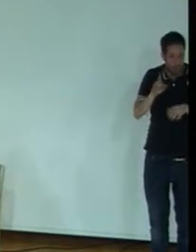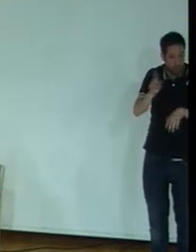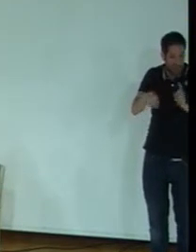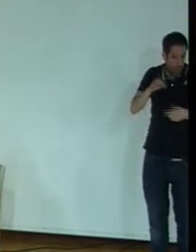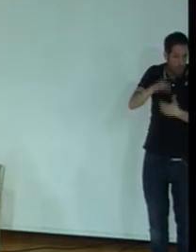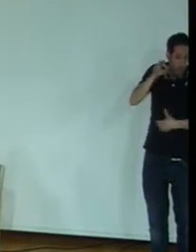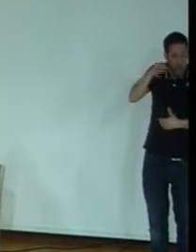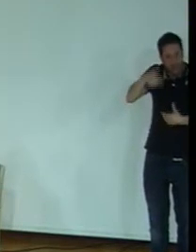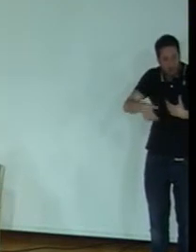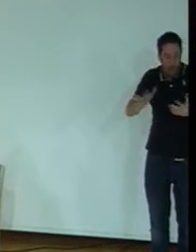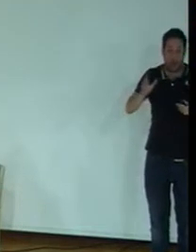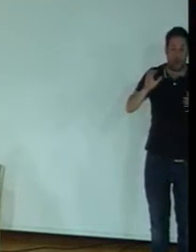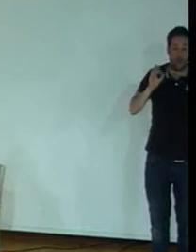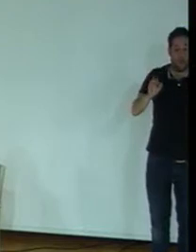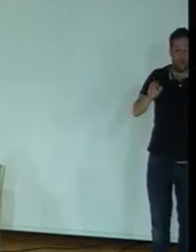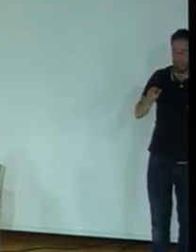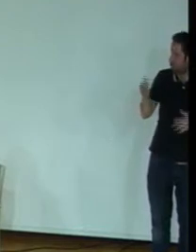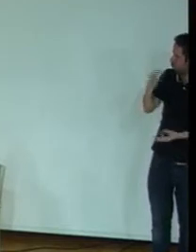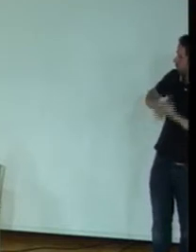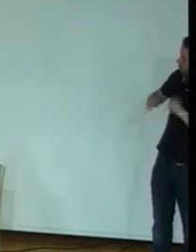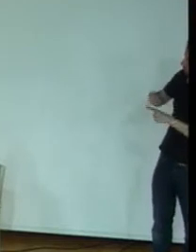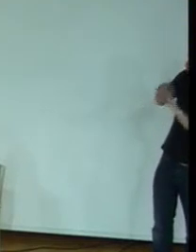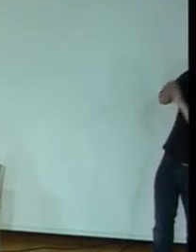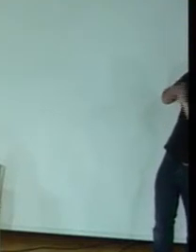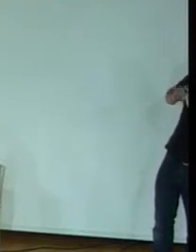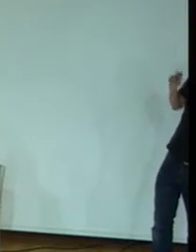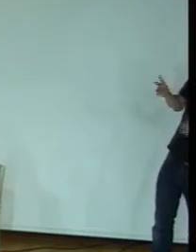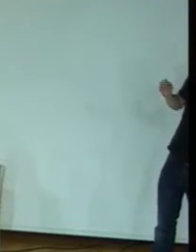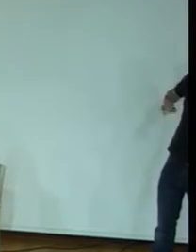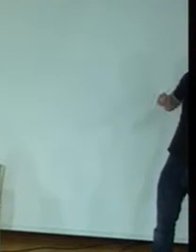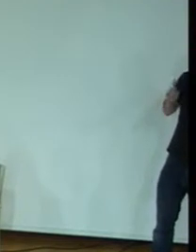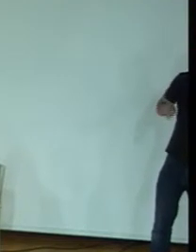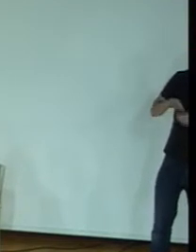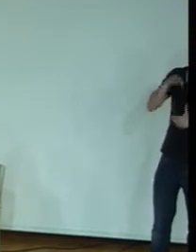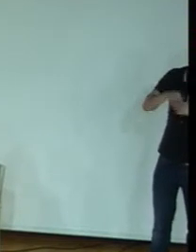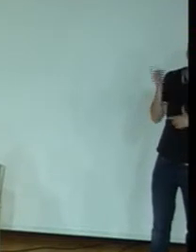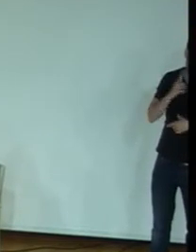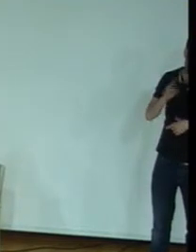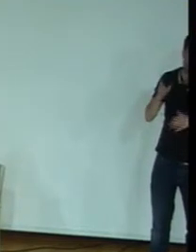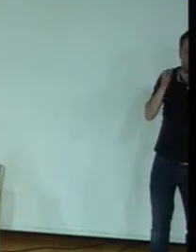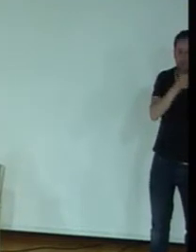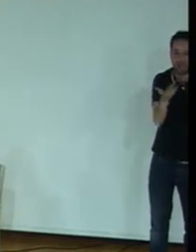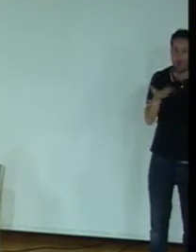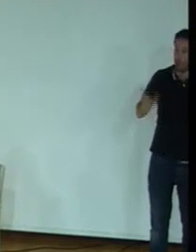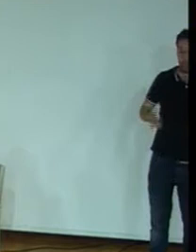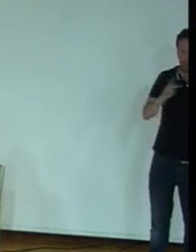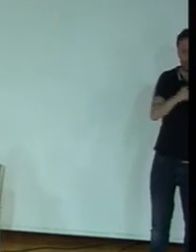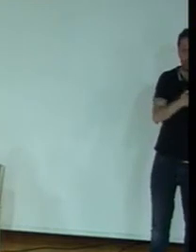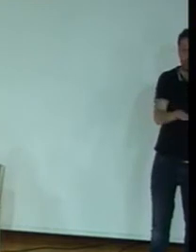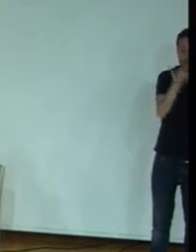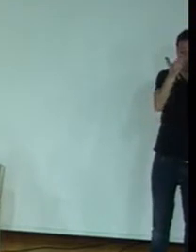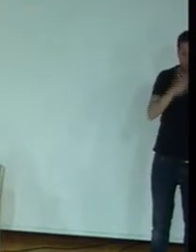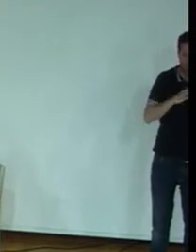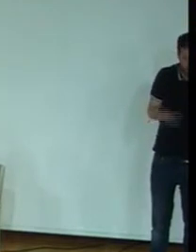un certain nombre de pays. N'empêche que sur le fond, je suis d'accord avec l'argumentaire. C'est-à-dire de dire que la technologie qu'on a aujourd'hui, et ça a été